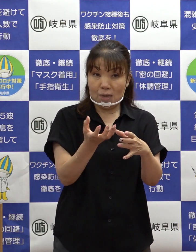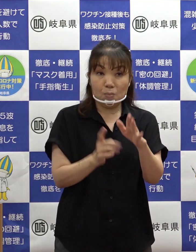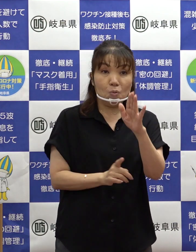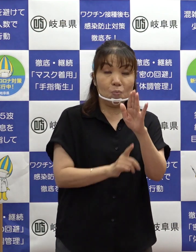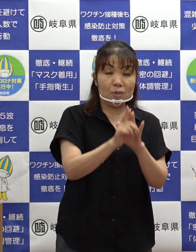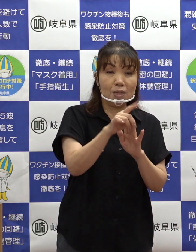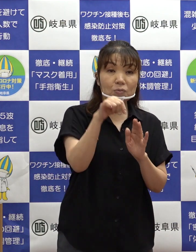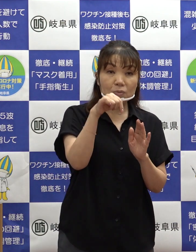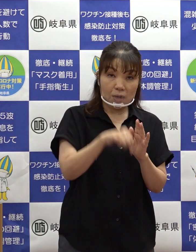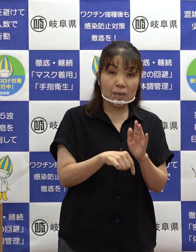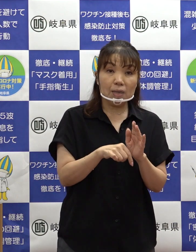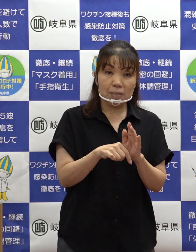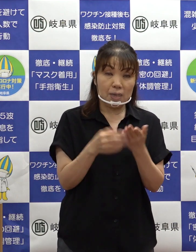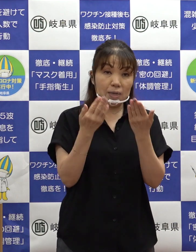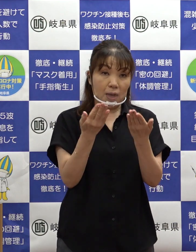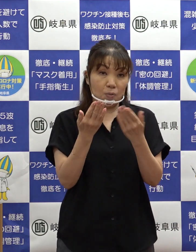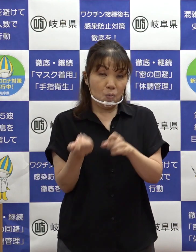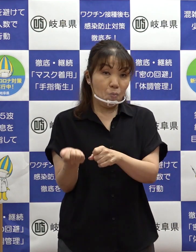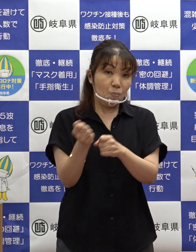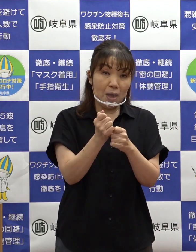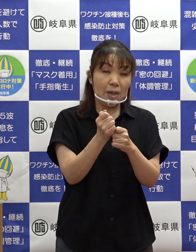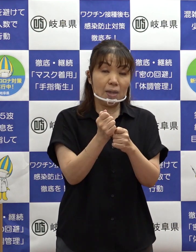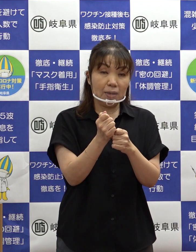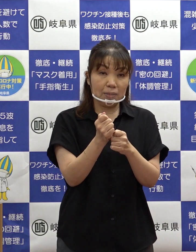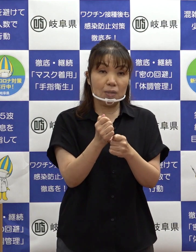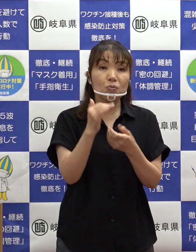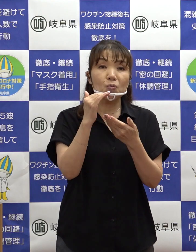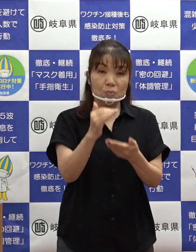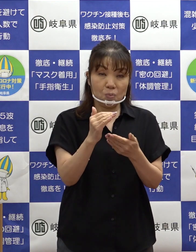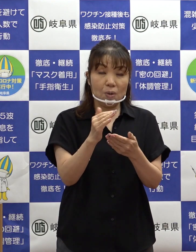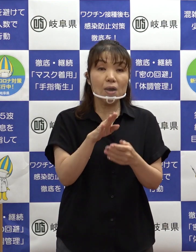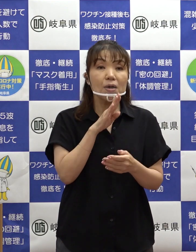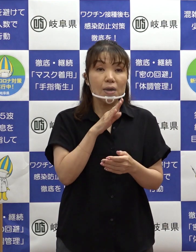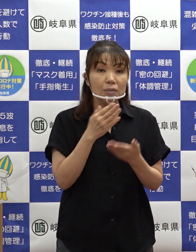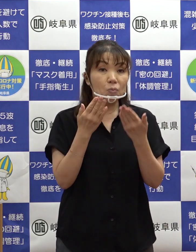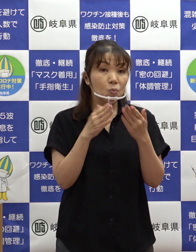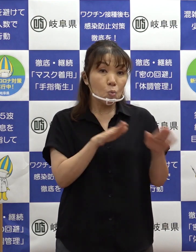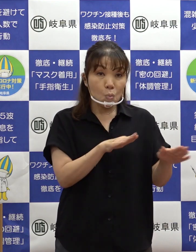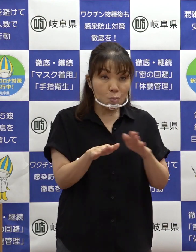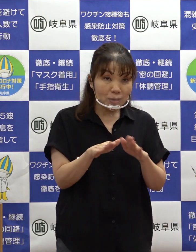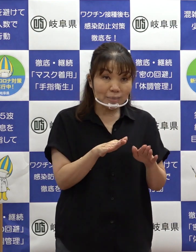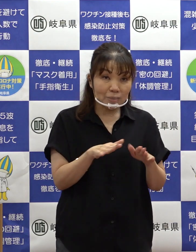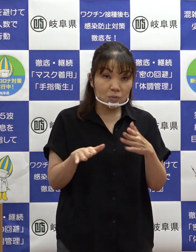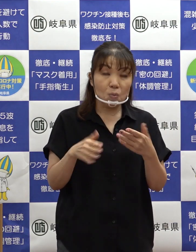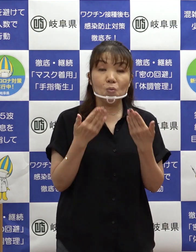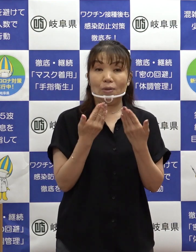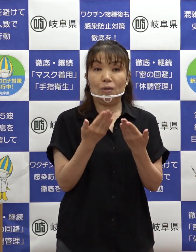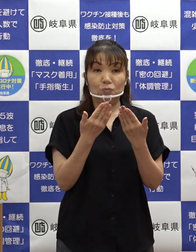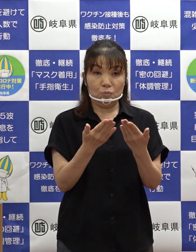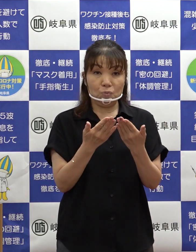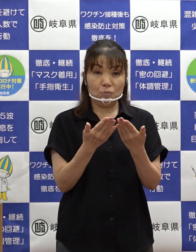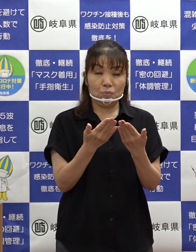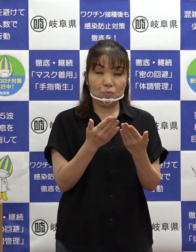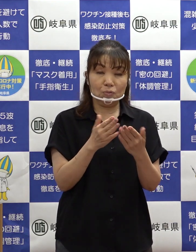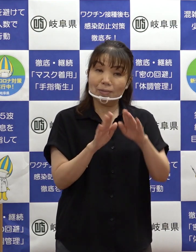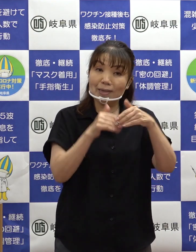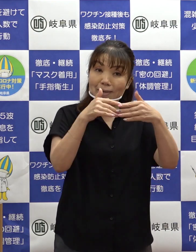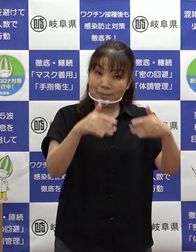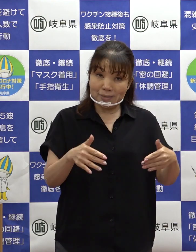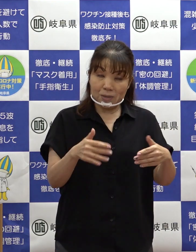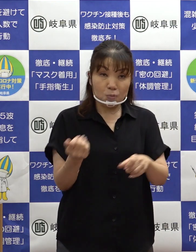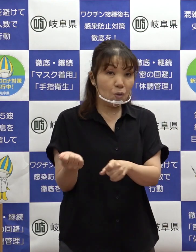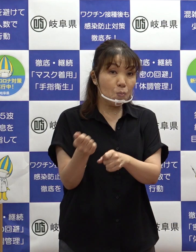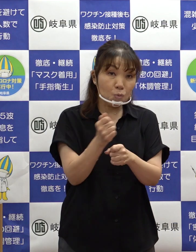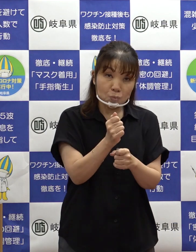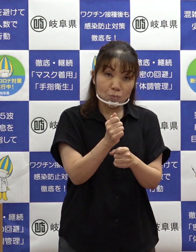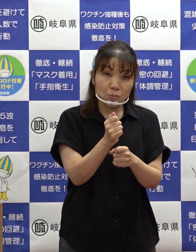うに舵を切ったのは、うん、やっぱりその子どもたちの学習であるとか、うん、それが早期に戻るように力点を置いた、